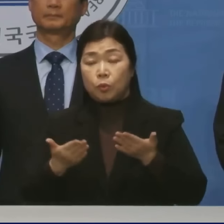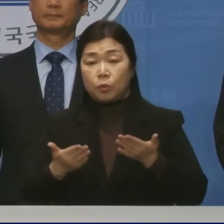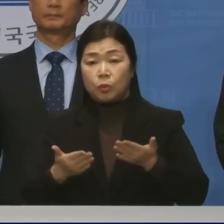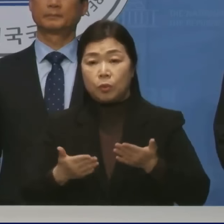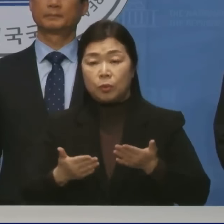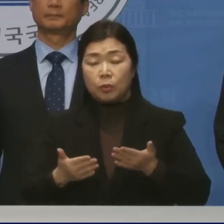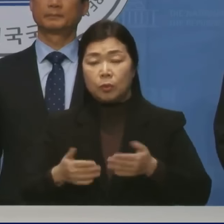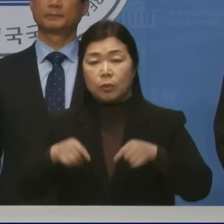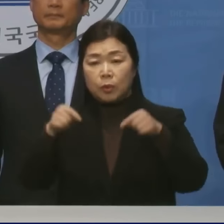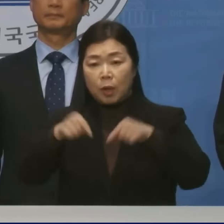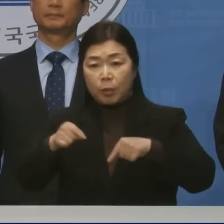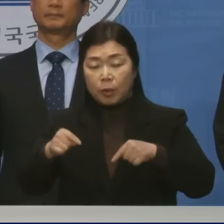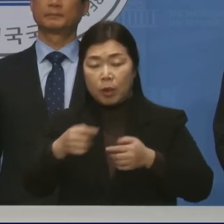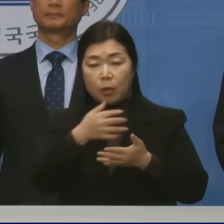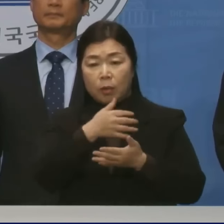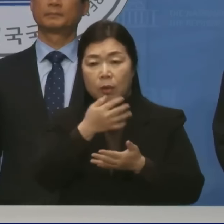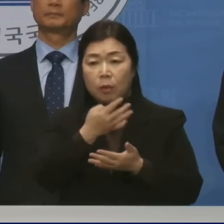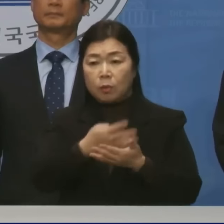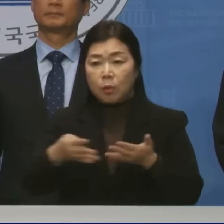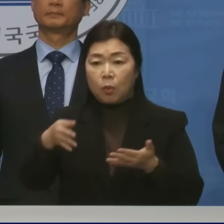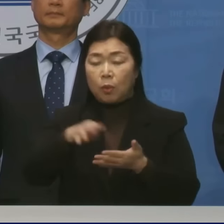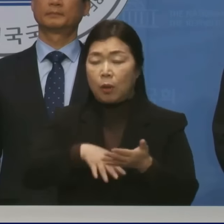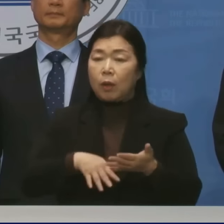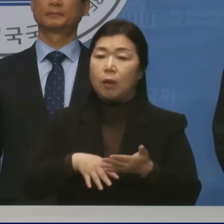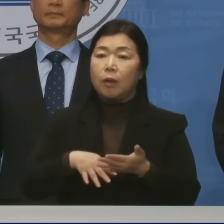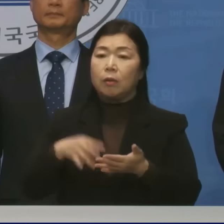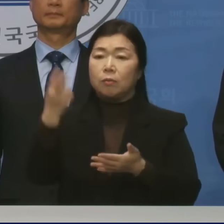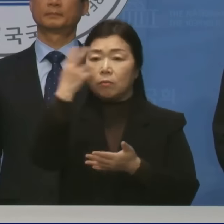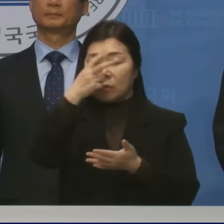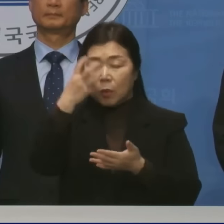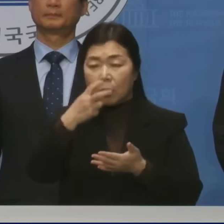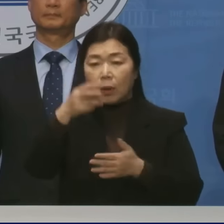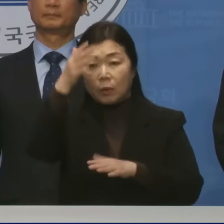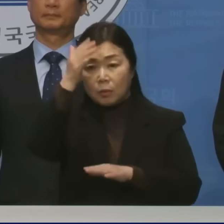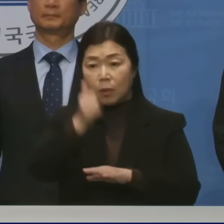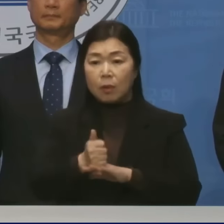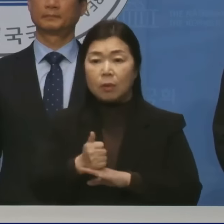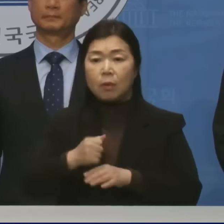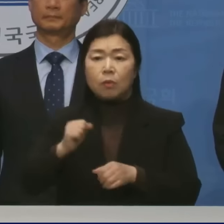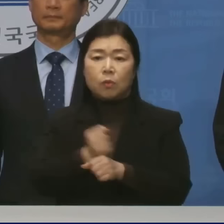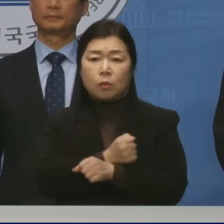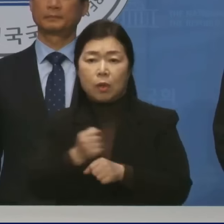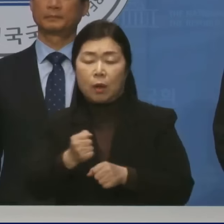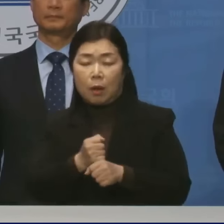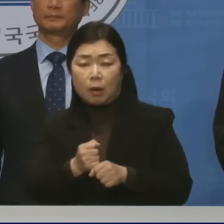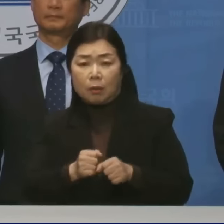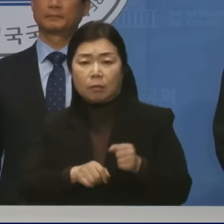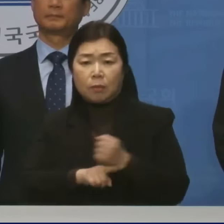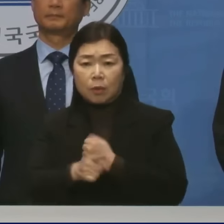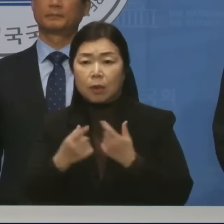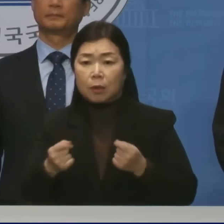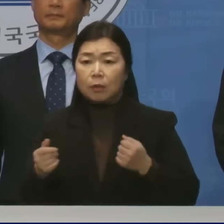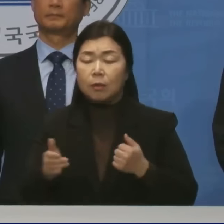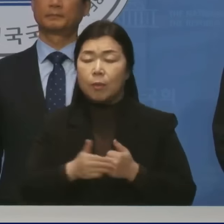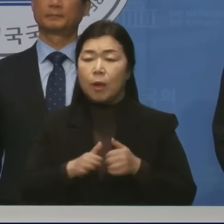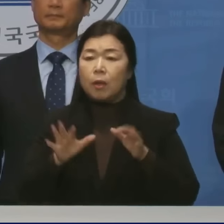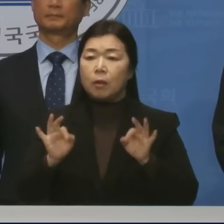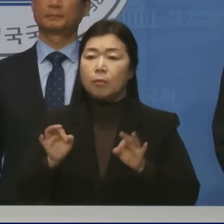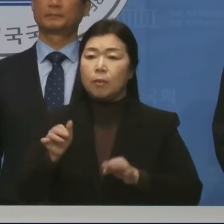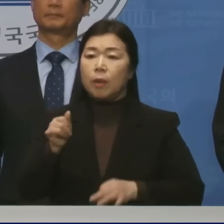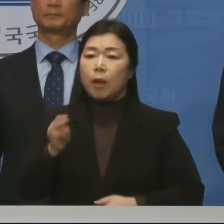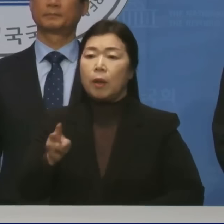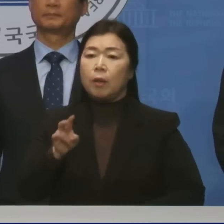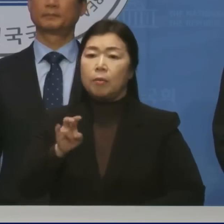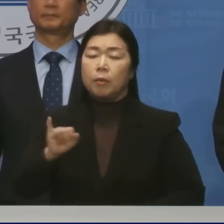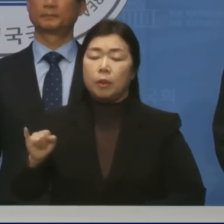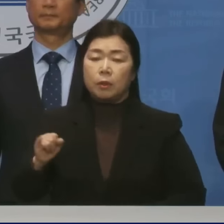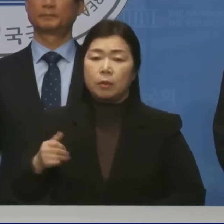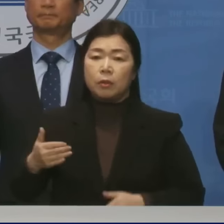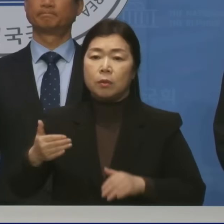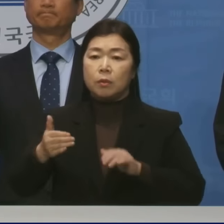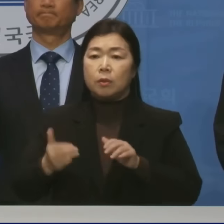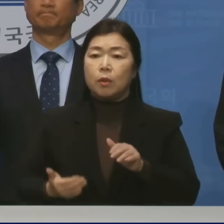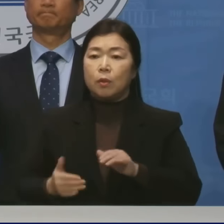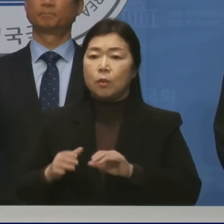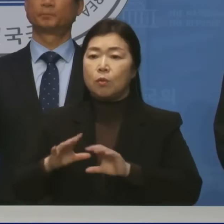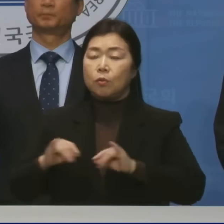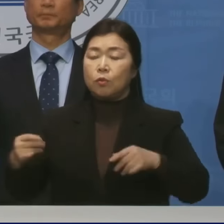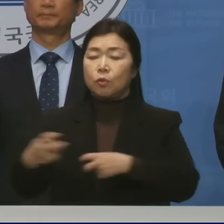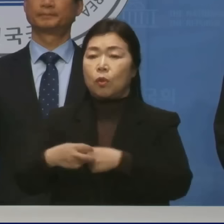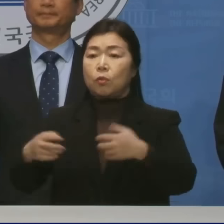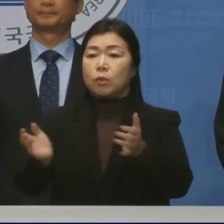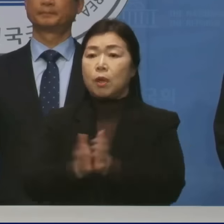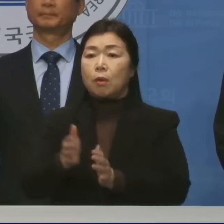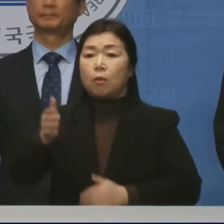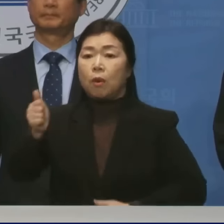통계 조작으로 둔갑시킨 감사원의 주장을 이어받아 김혜미 전 국토부 장관, 김상조